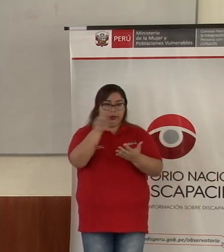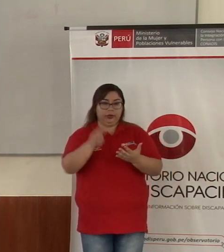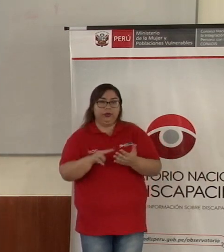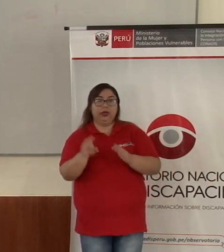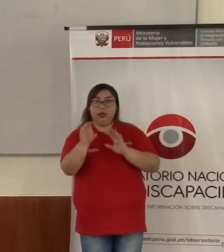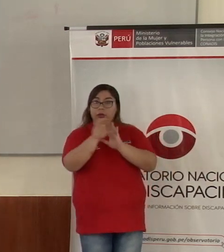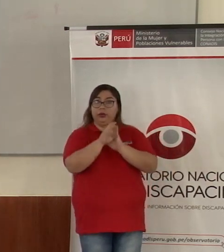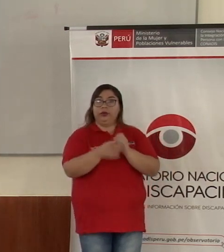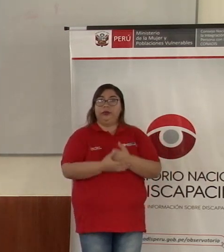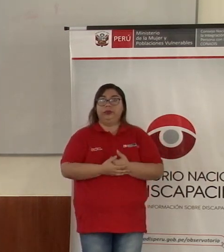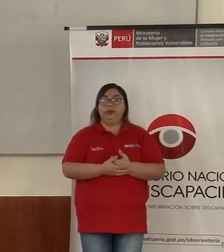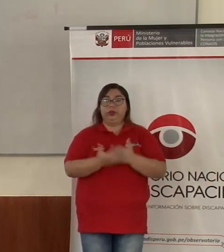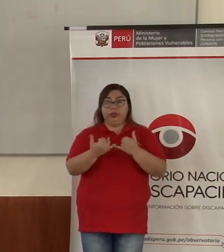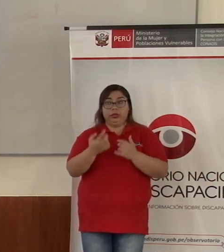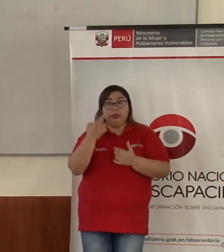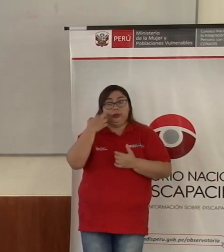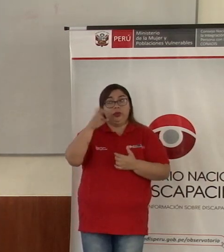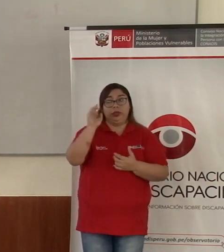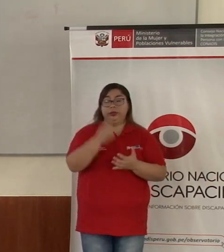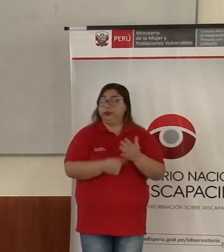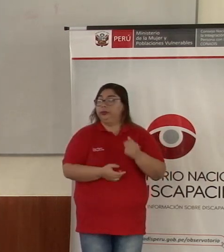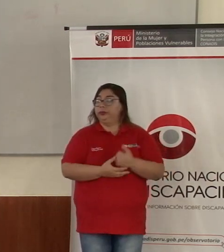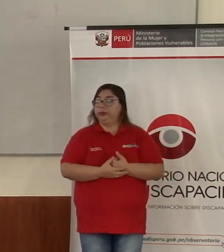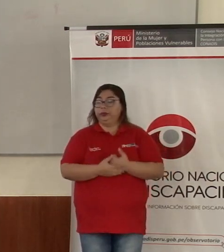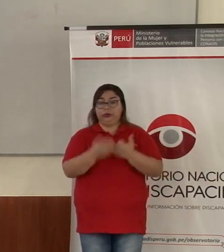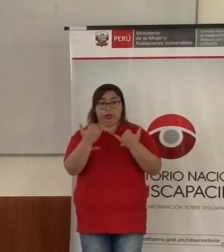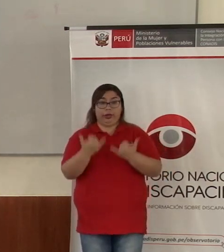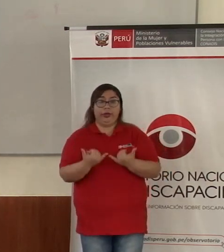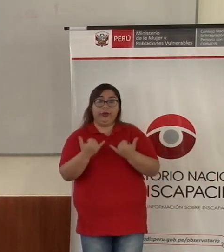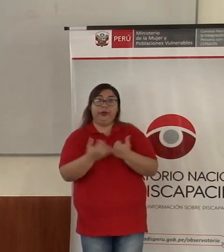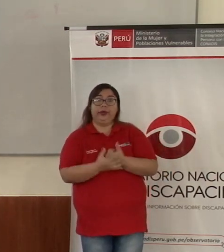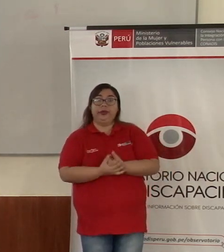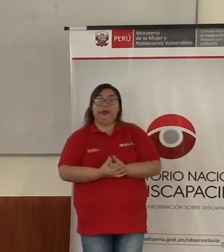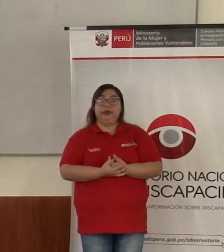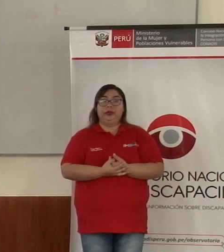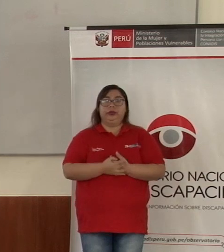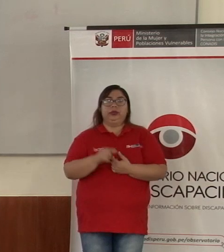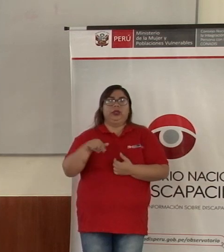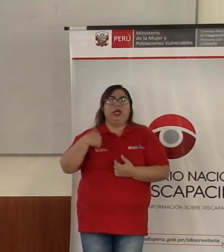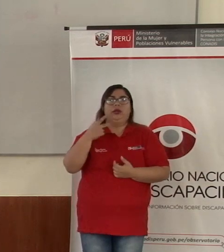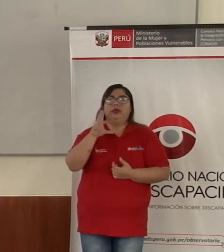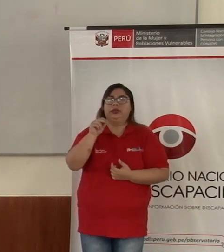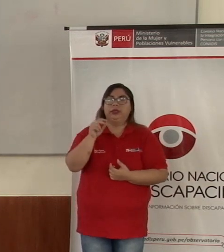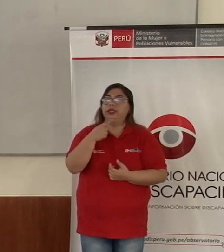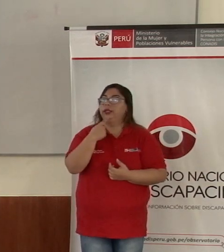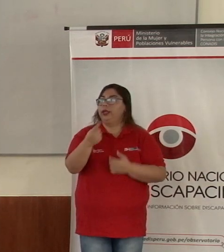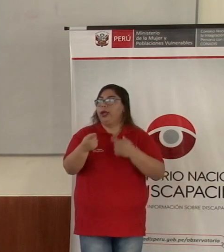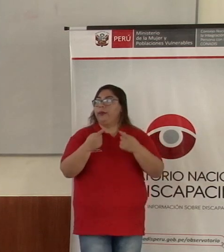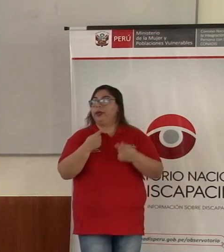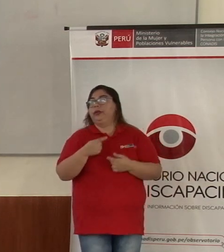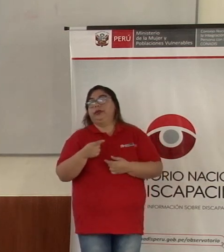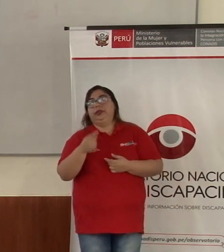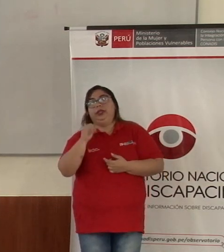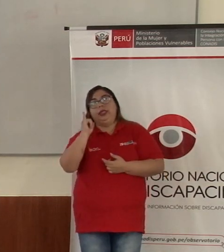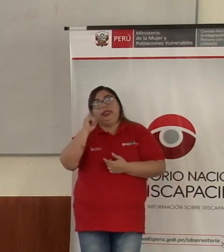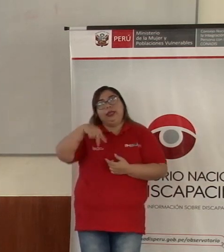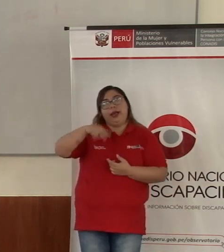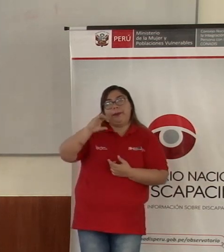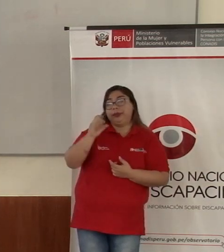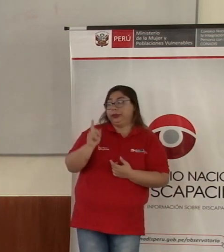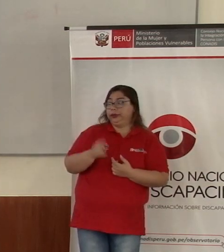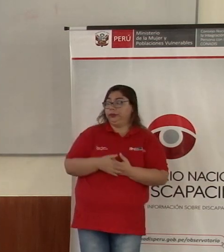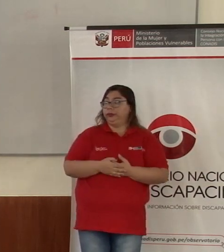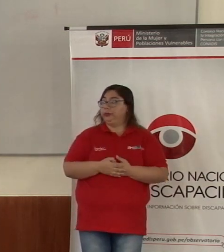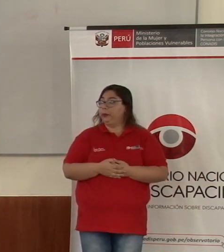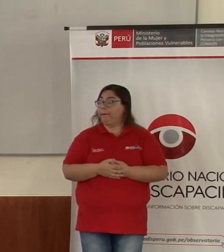código. Y es por eso que hoy día ya no se llaman ni siquiera relativamente incapaces,